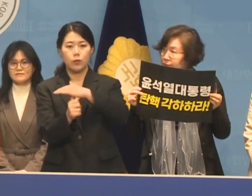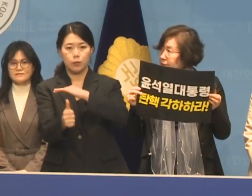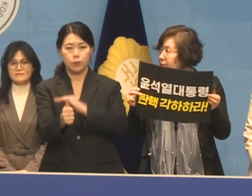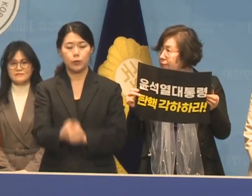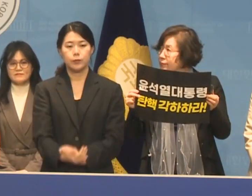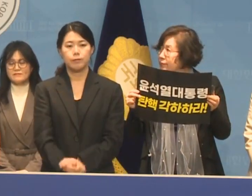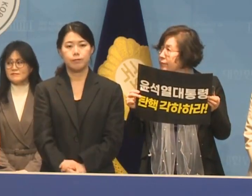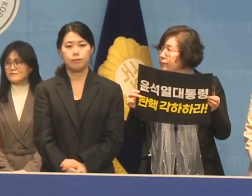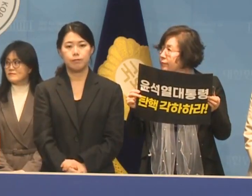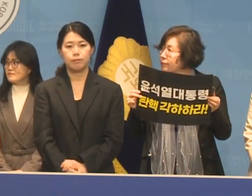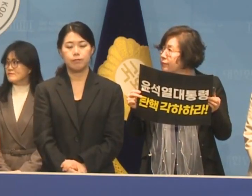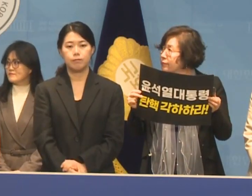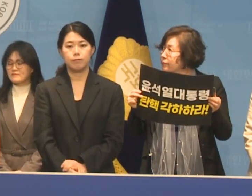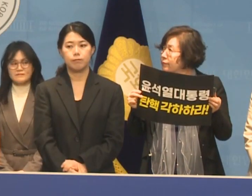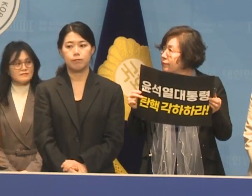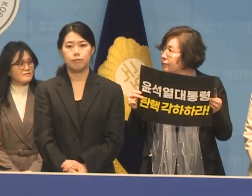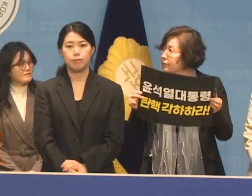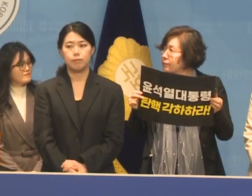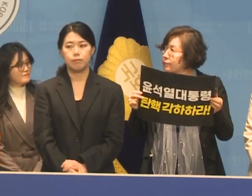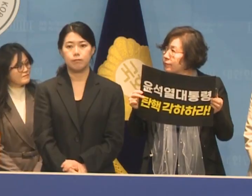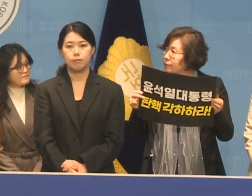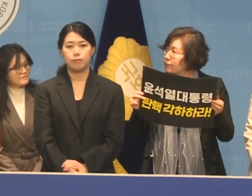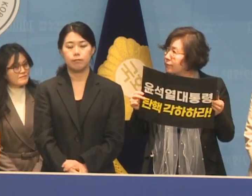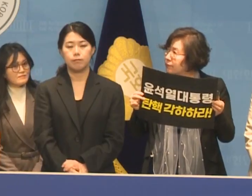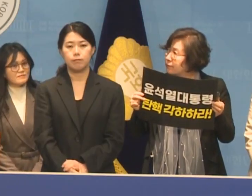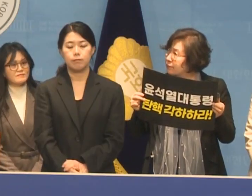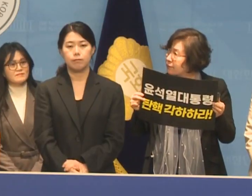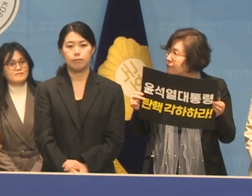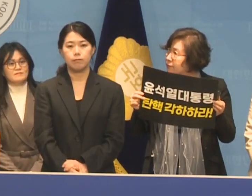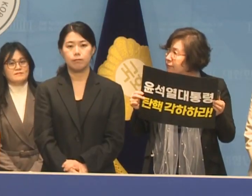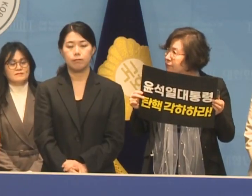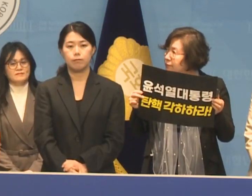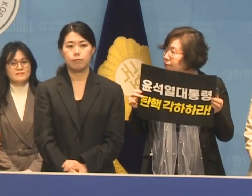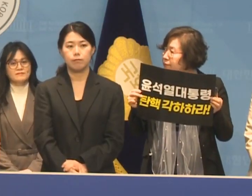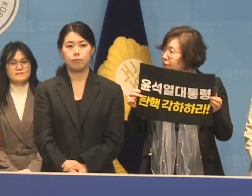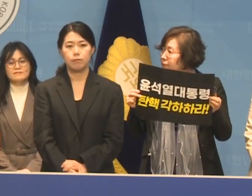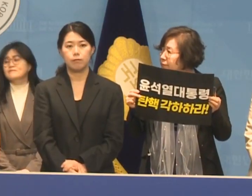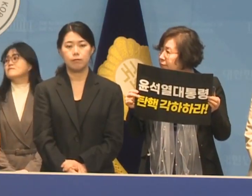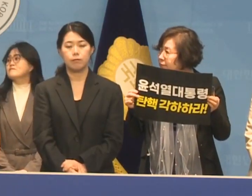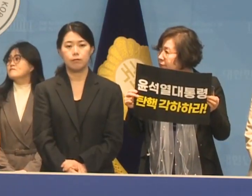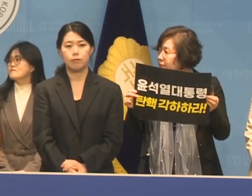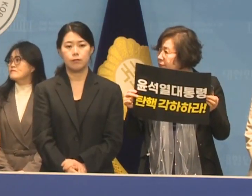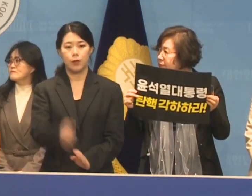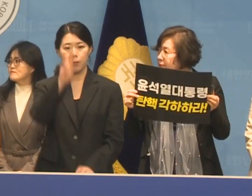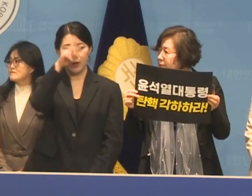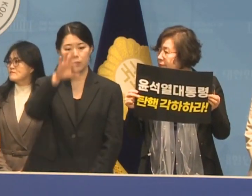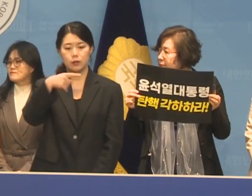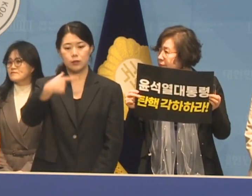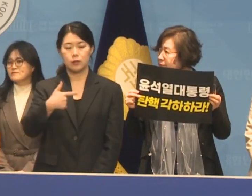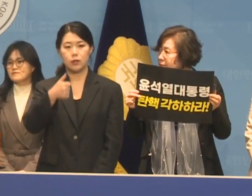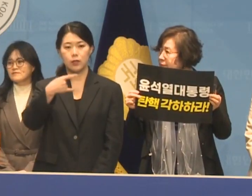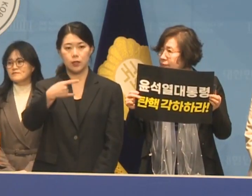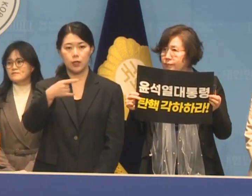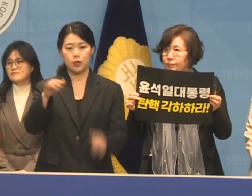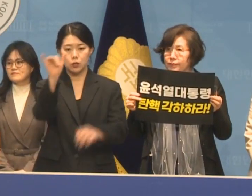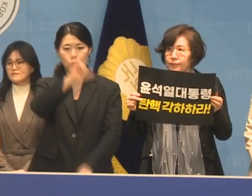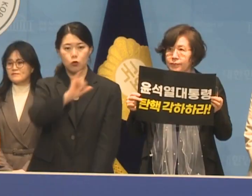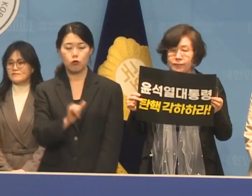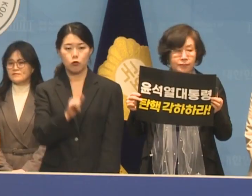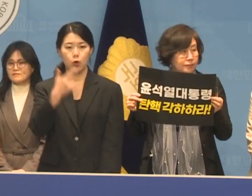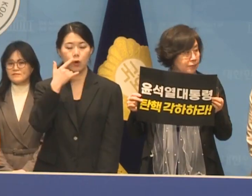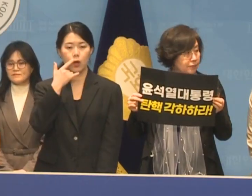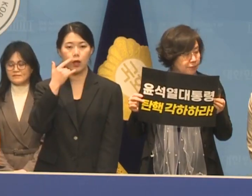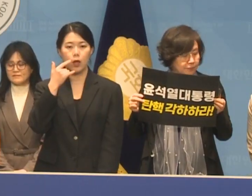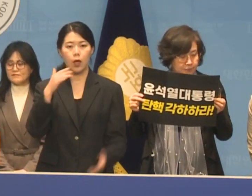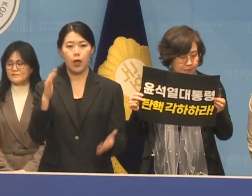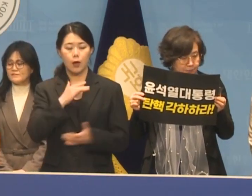공동대표이십니다. 김명주 선생님 인사하시고, 예. 그리고 박은희 전국학부모단체연합